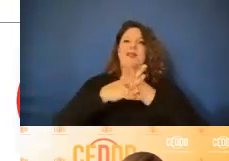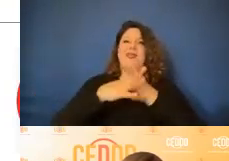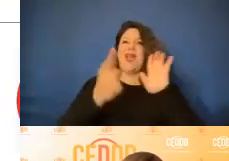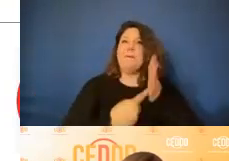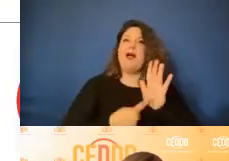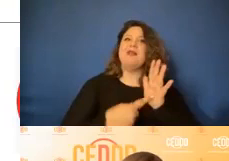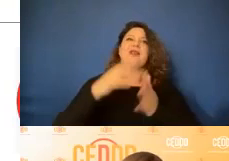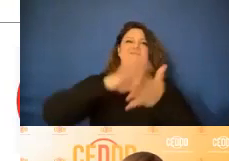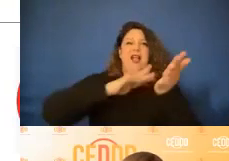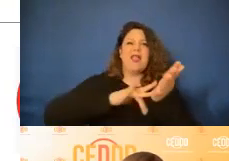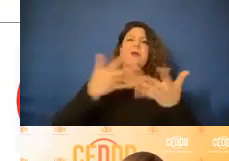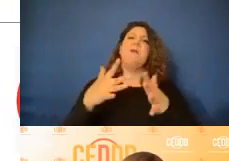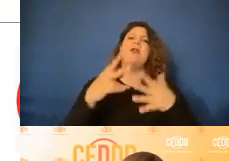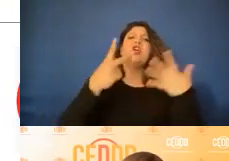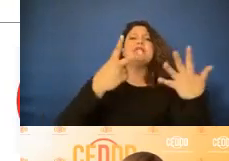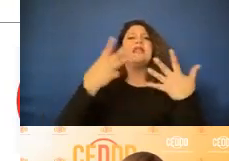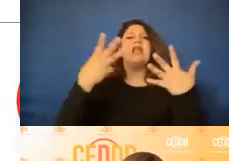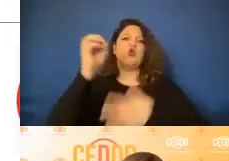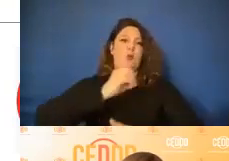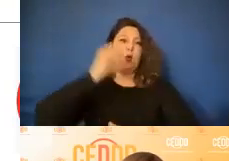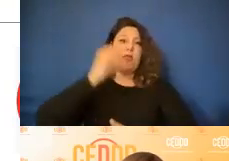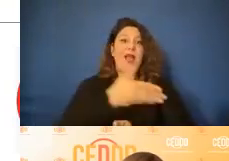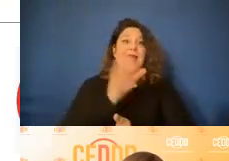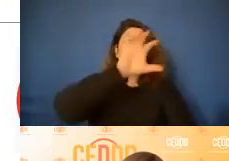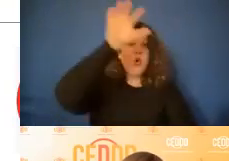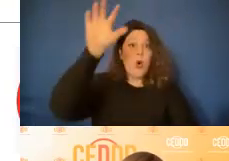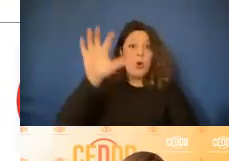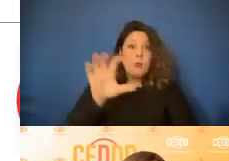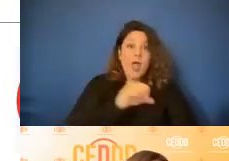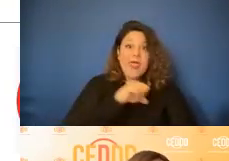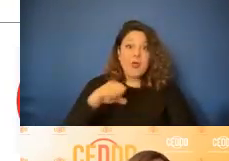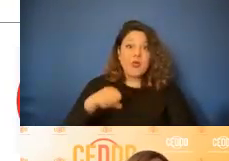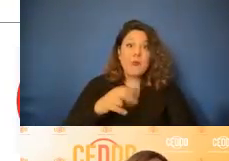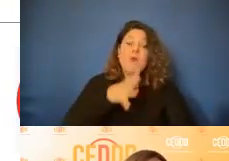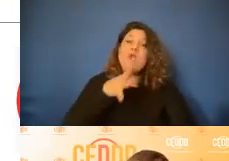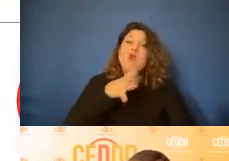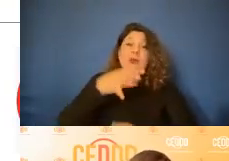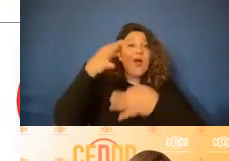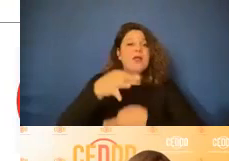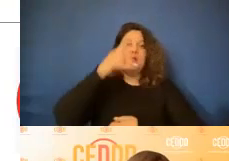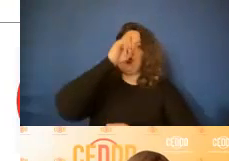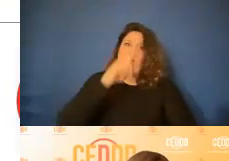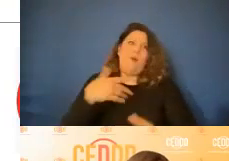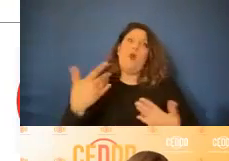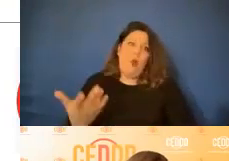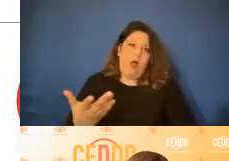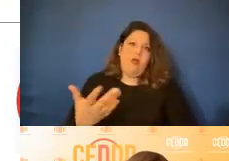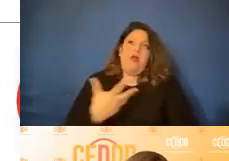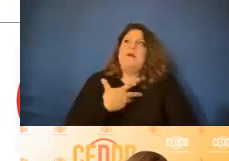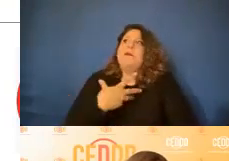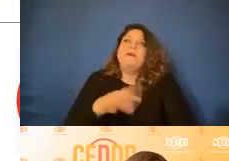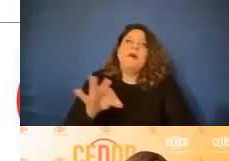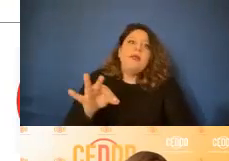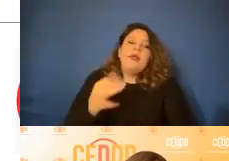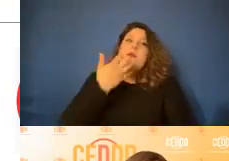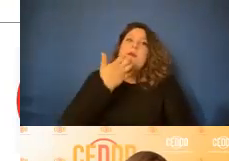del 7,8%. Y el resto de las comunidades autónomas, el motivo exacto no sabemos cuál es, y ya digo, porque no se